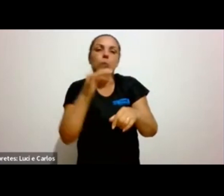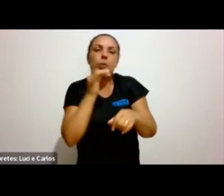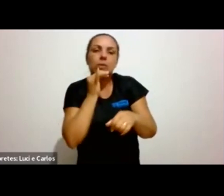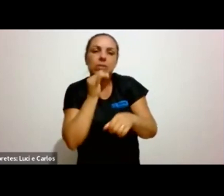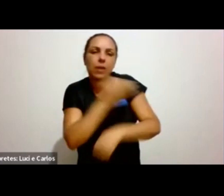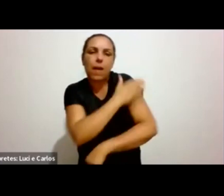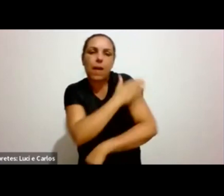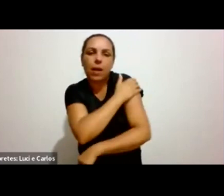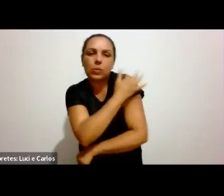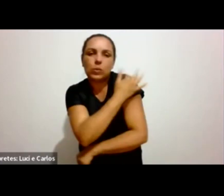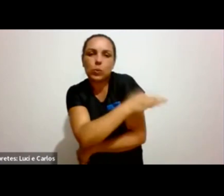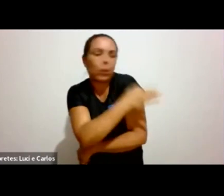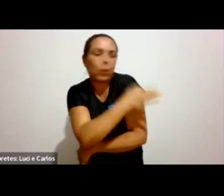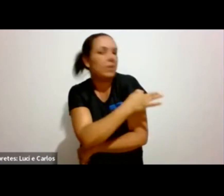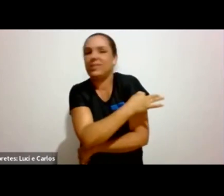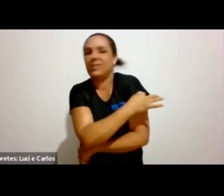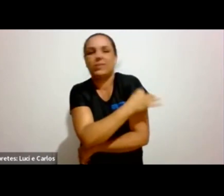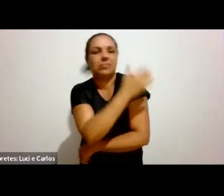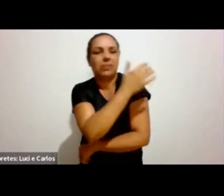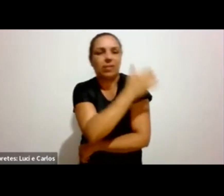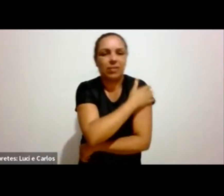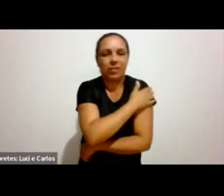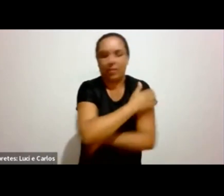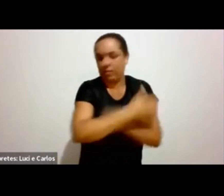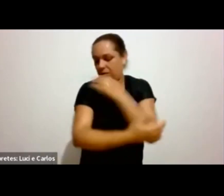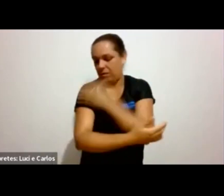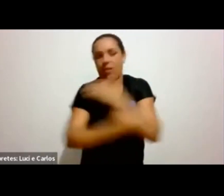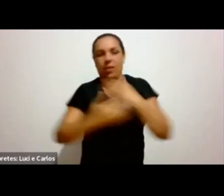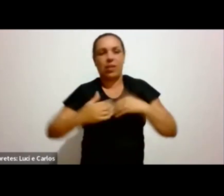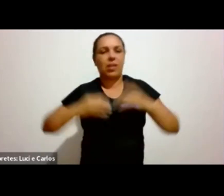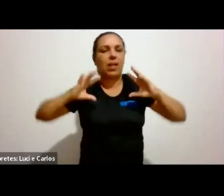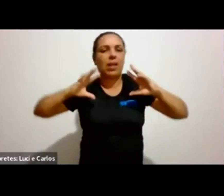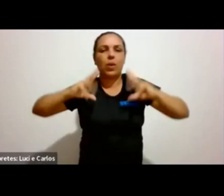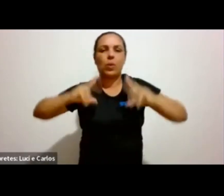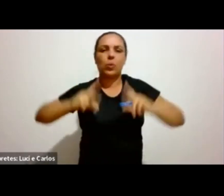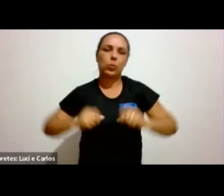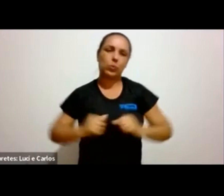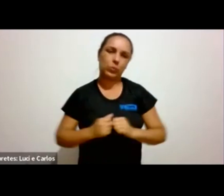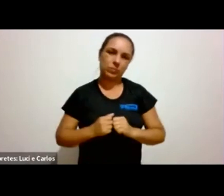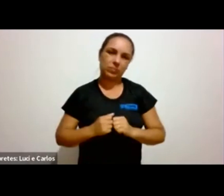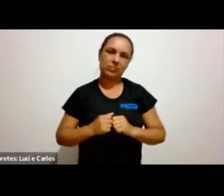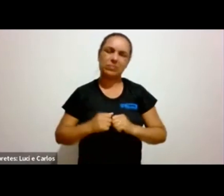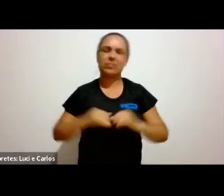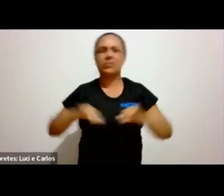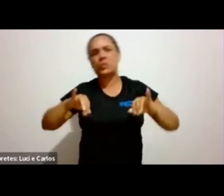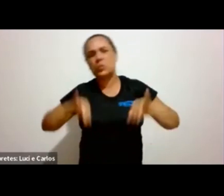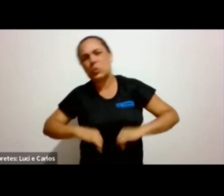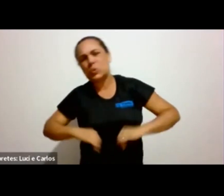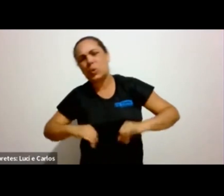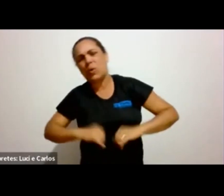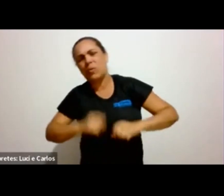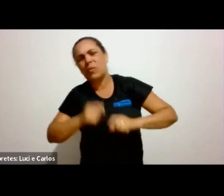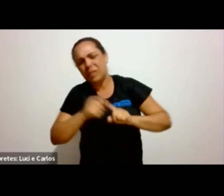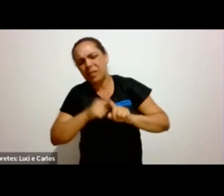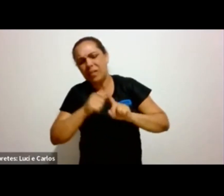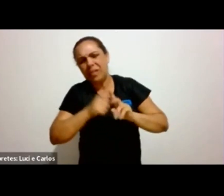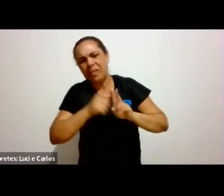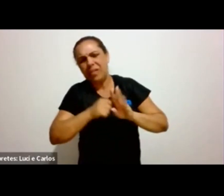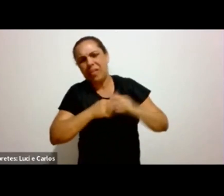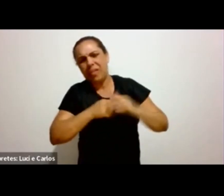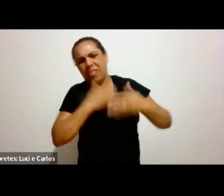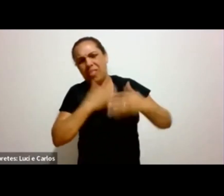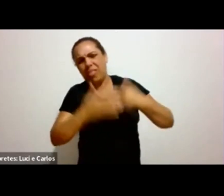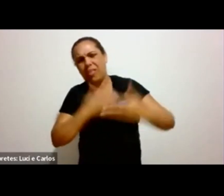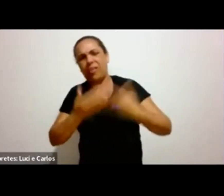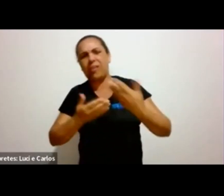E essa dor, ela vai acabando levar você para outros problemas, um estágio de estresse muito grande. E isso